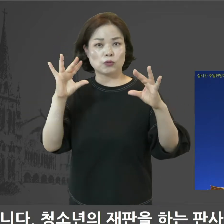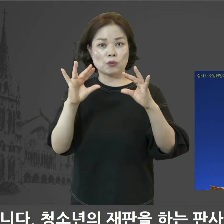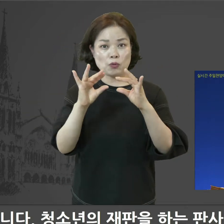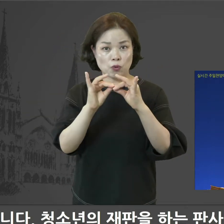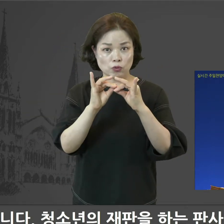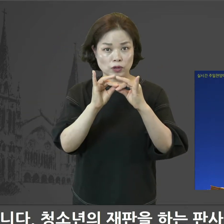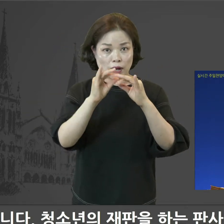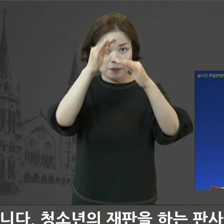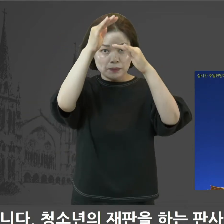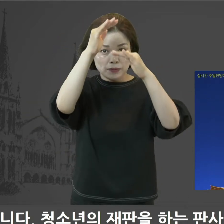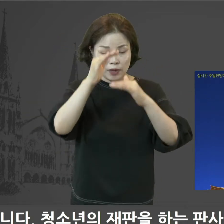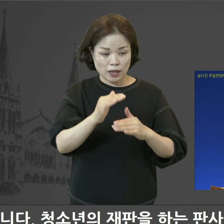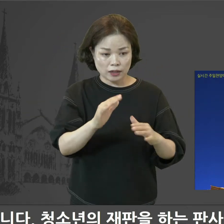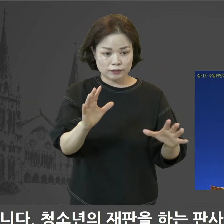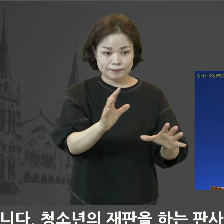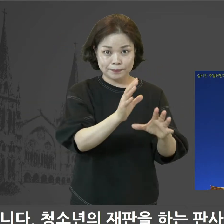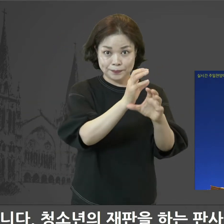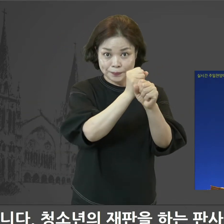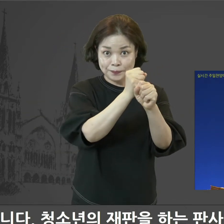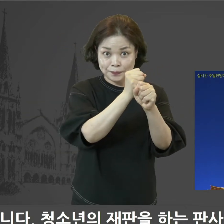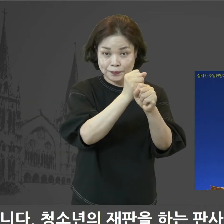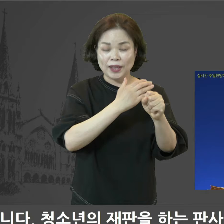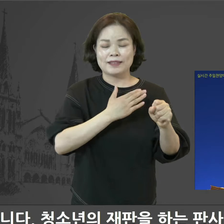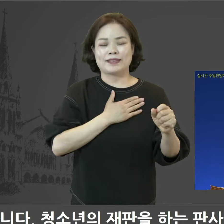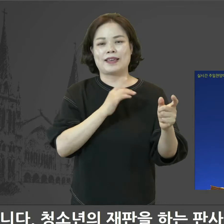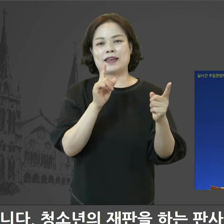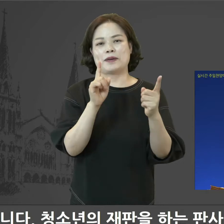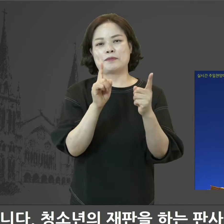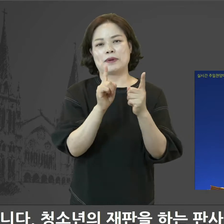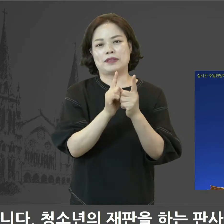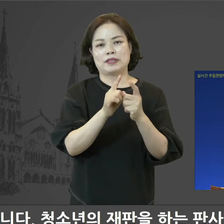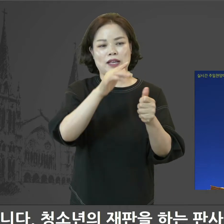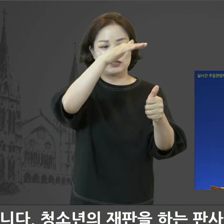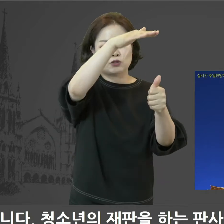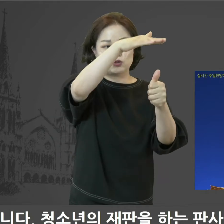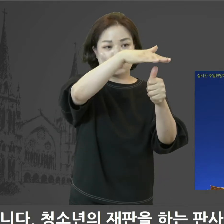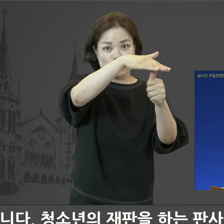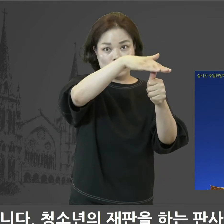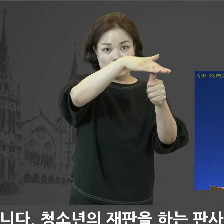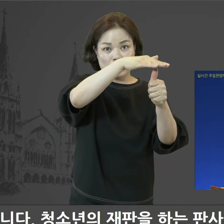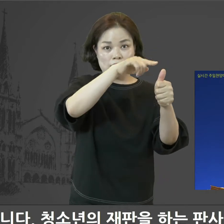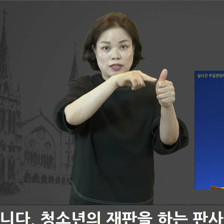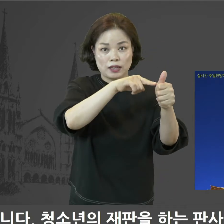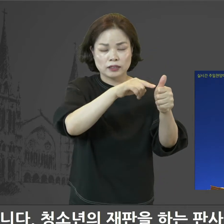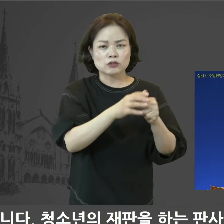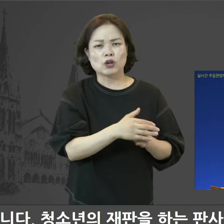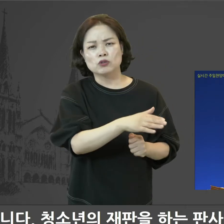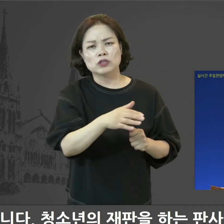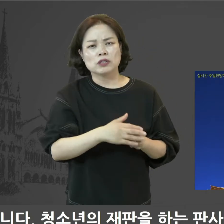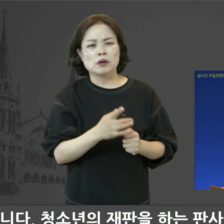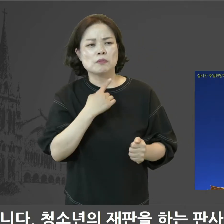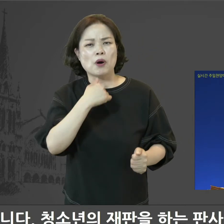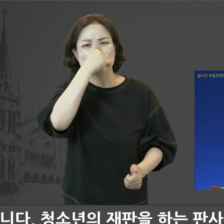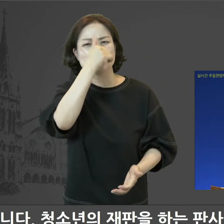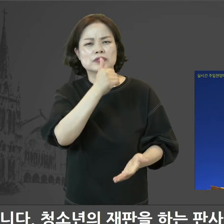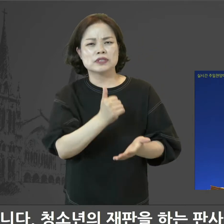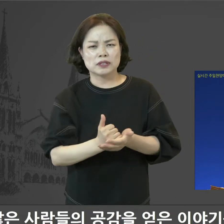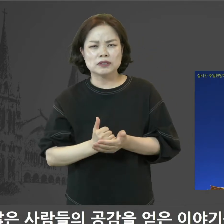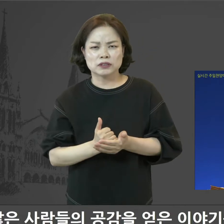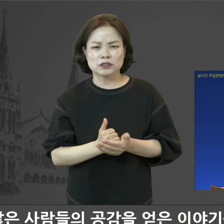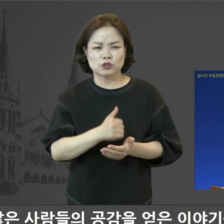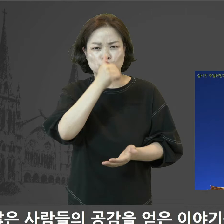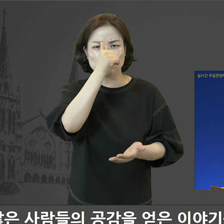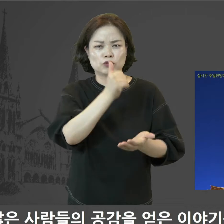내용만 추려서 만든 책이 이 내가 만난 소년에 대하여라는 책입니다. 우리는 보통 범죄를 지으면